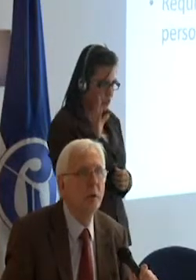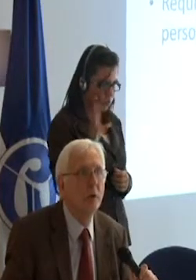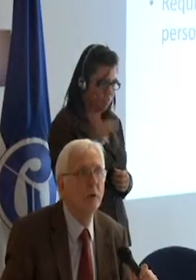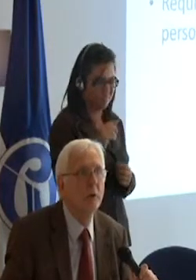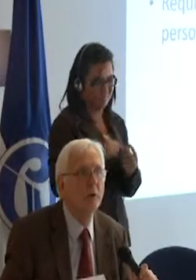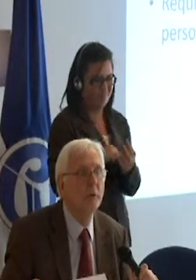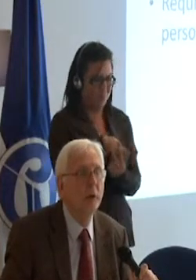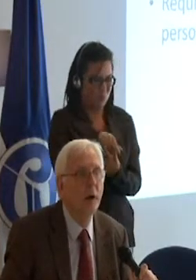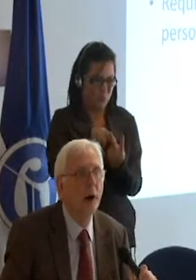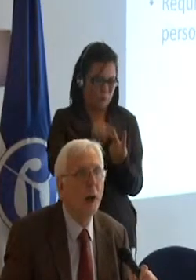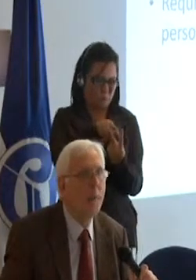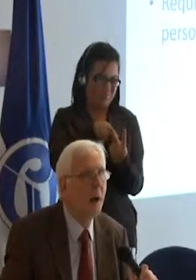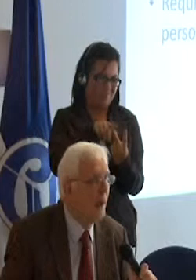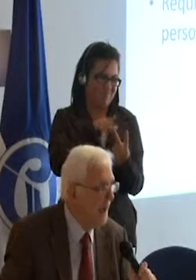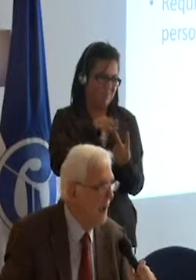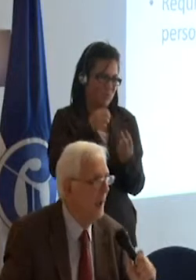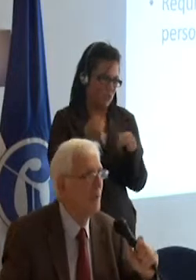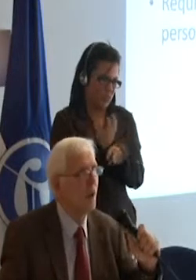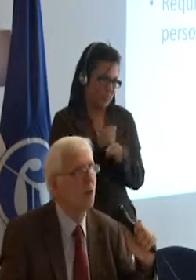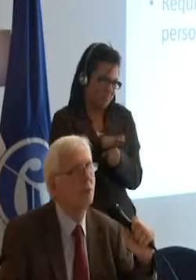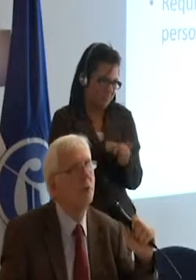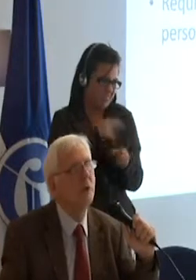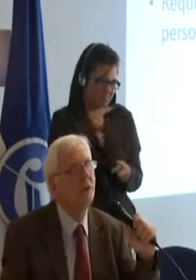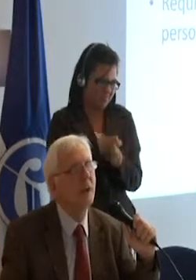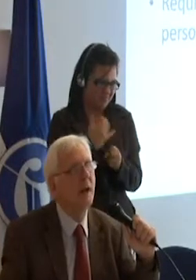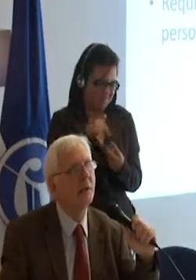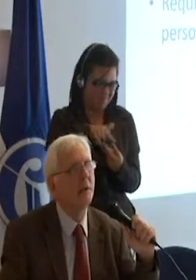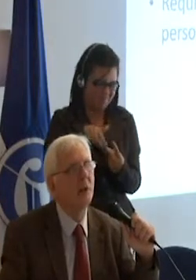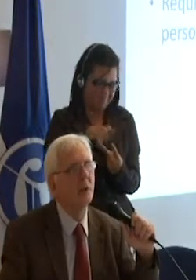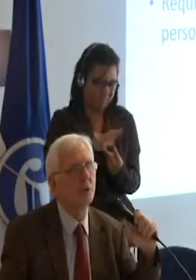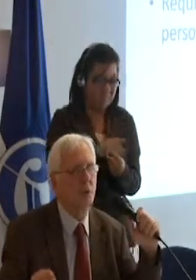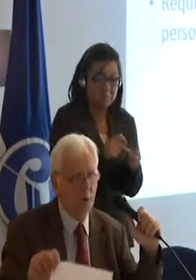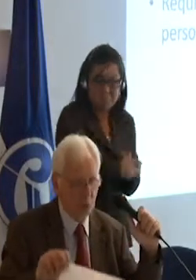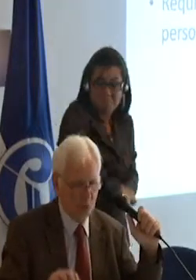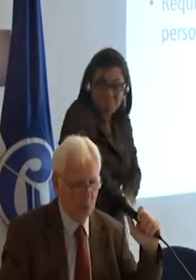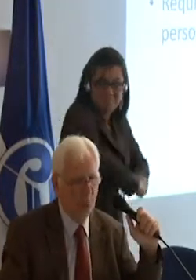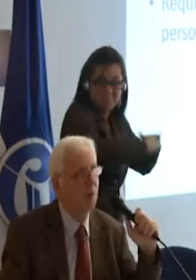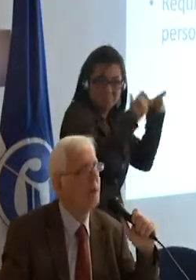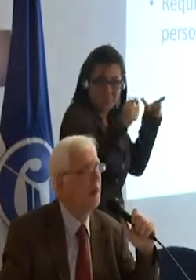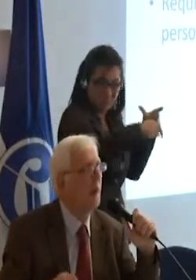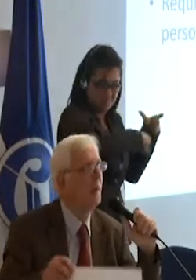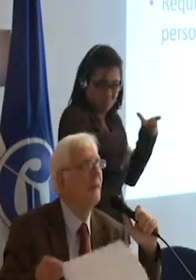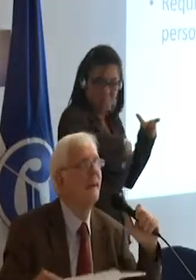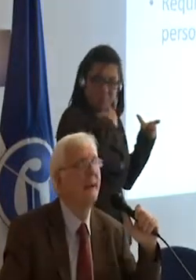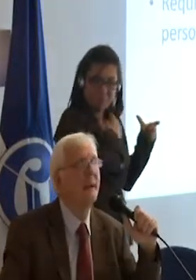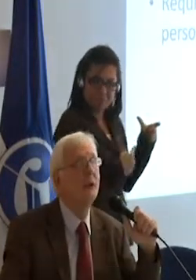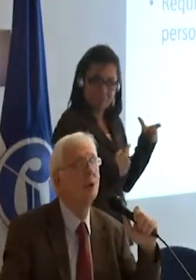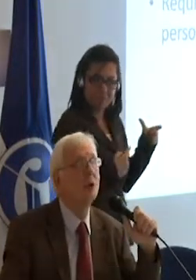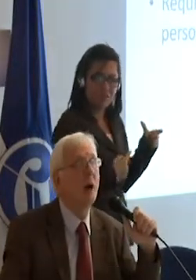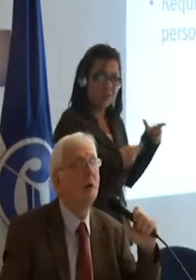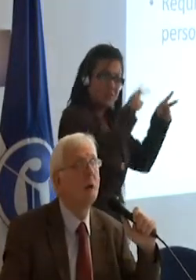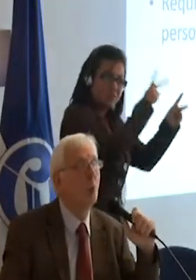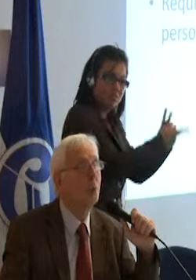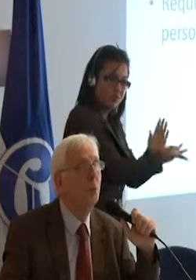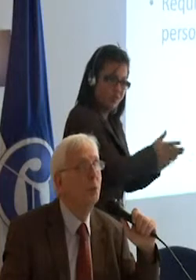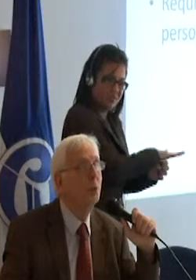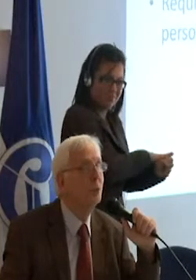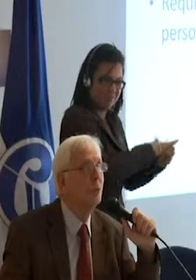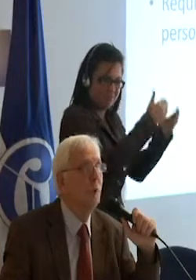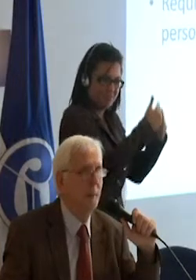Todos menos los dos que se encuentran en una situación difícil, todos dicen que después de haber recibido a los alumnos en situación de